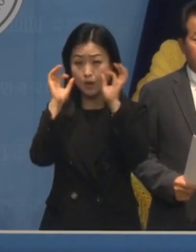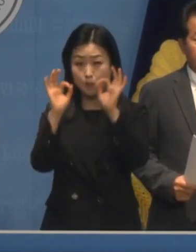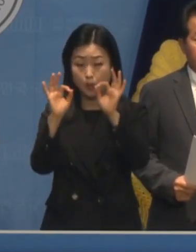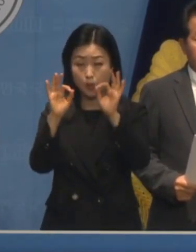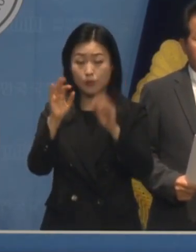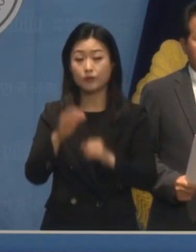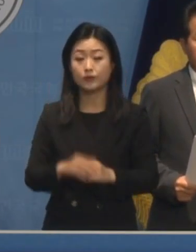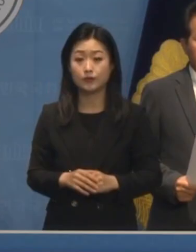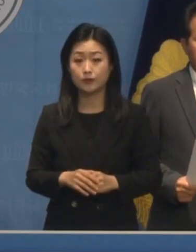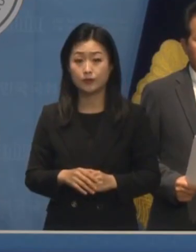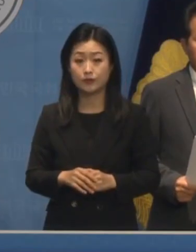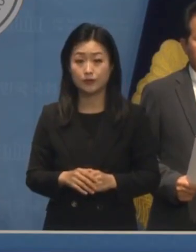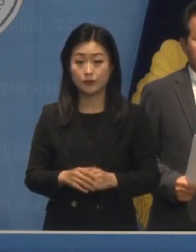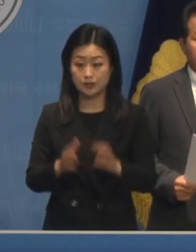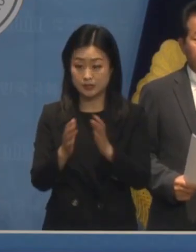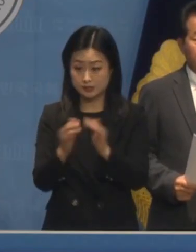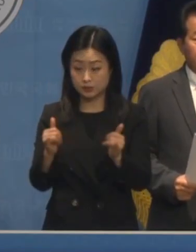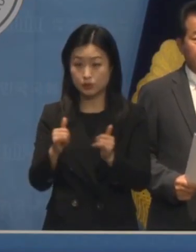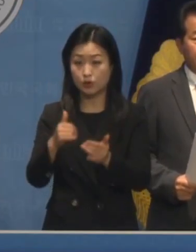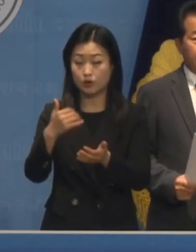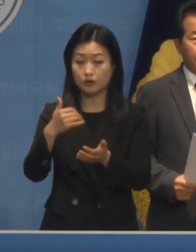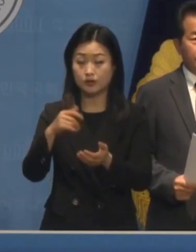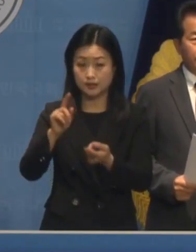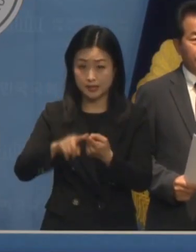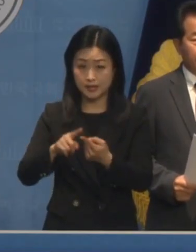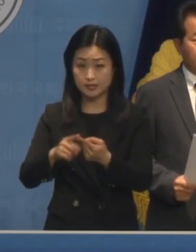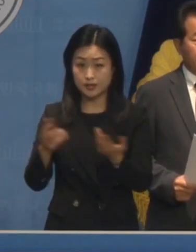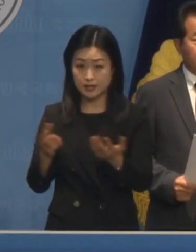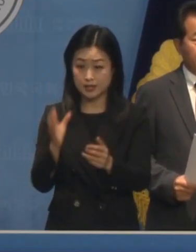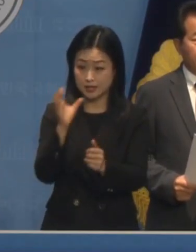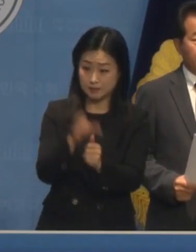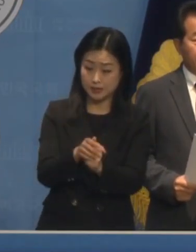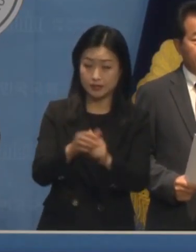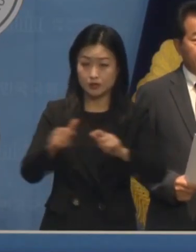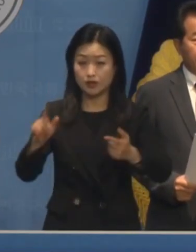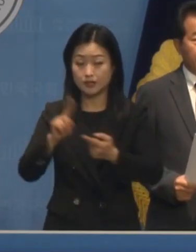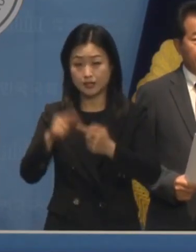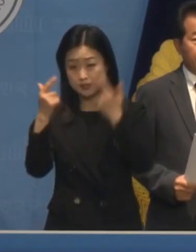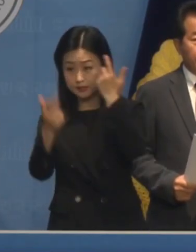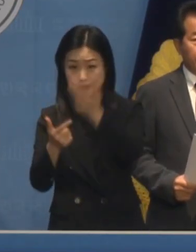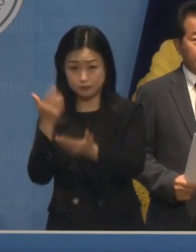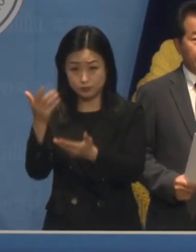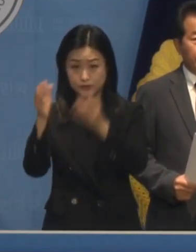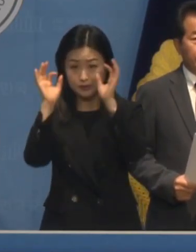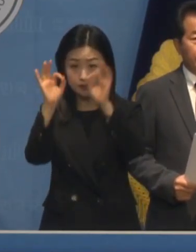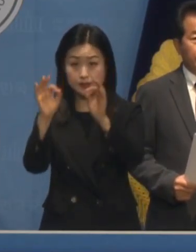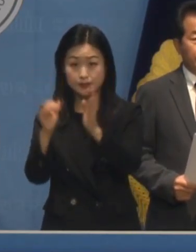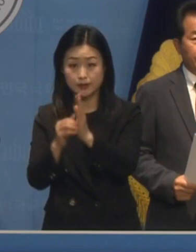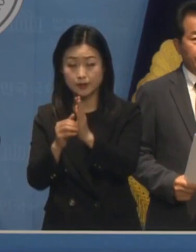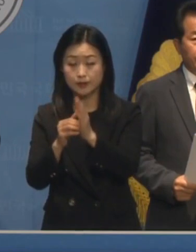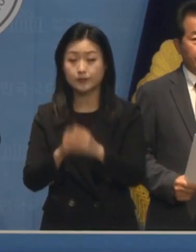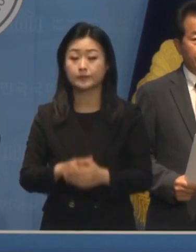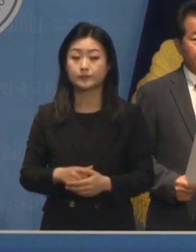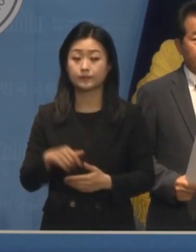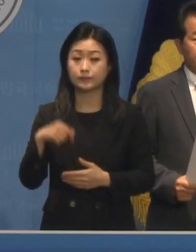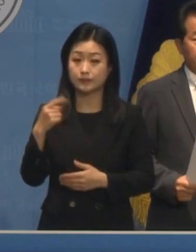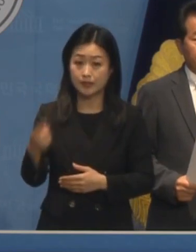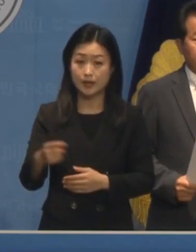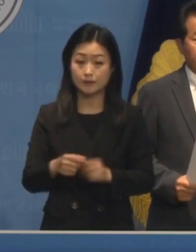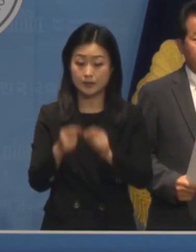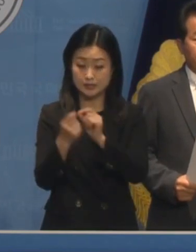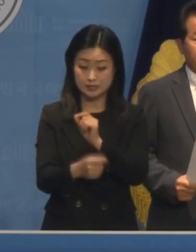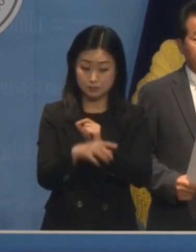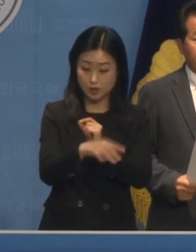리적으로 개정할 수 있다고 답변을 하였습니다 놀랍게도 국정 검사 직후 지부가